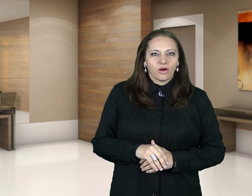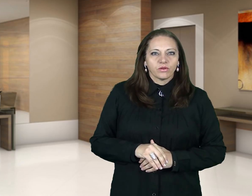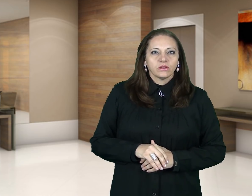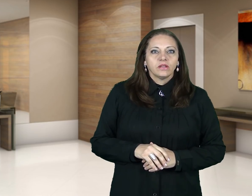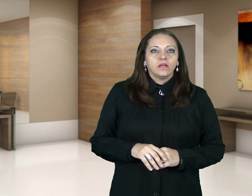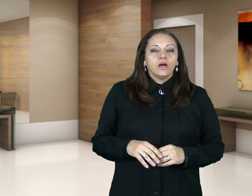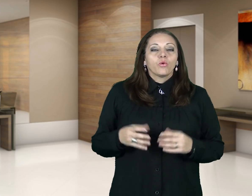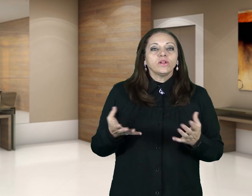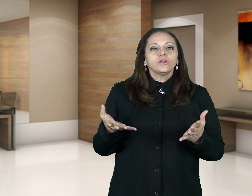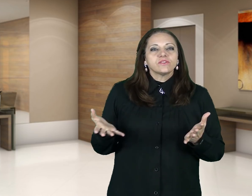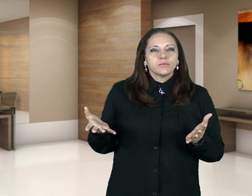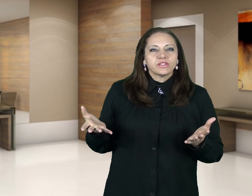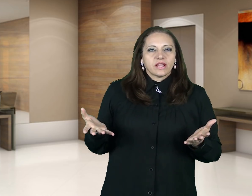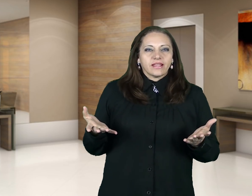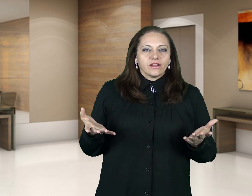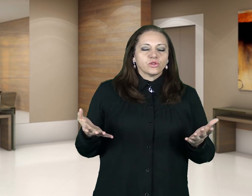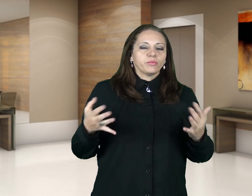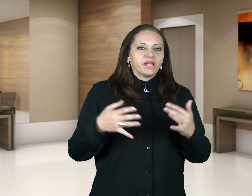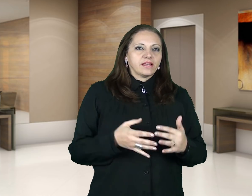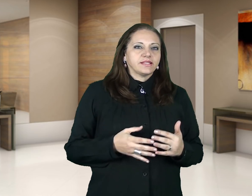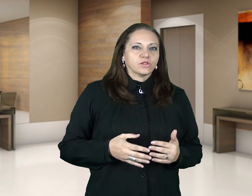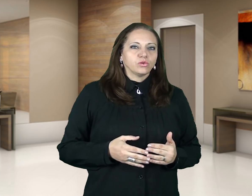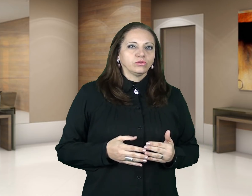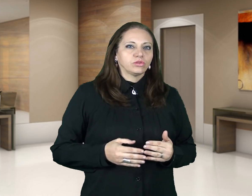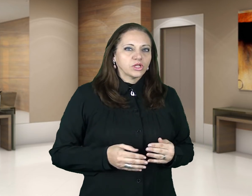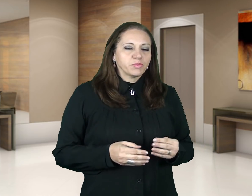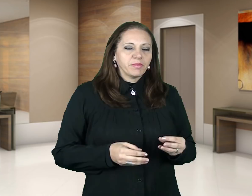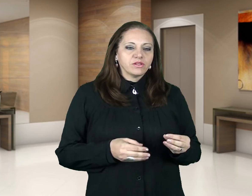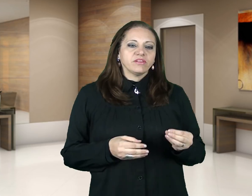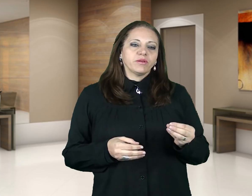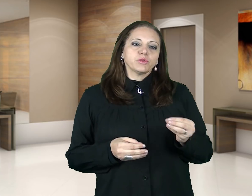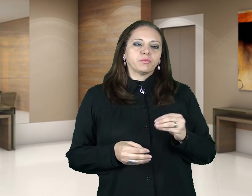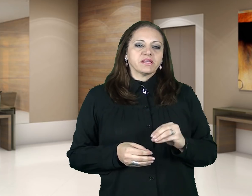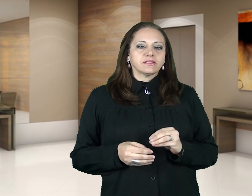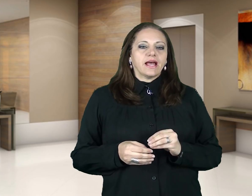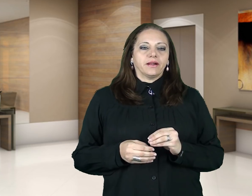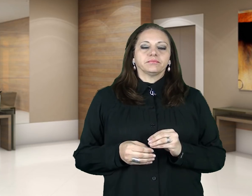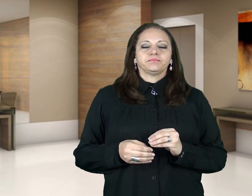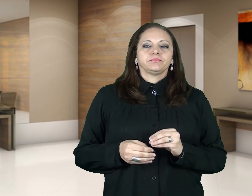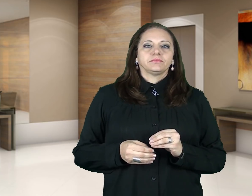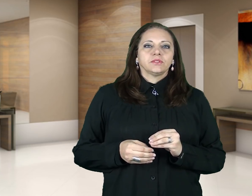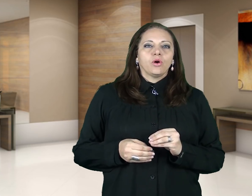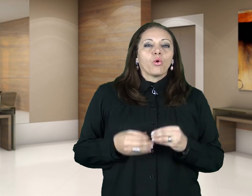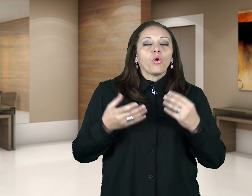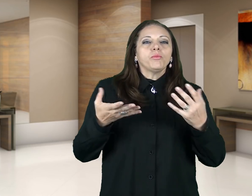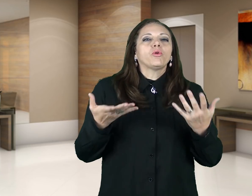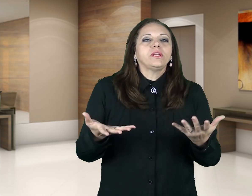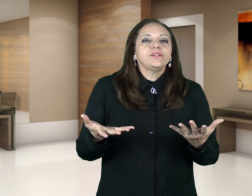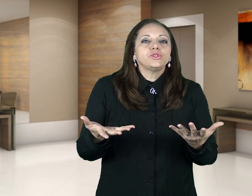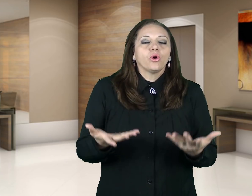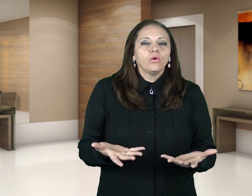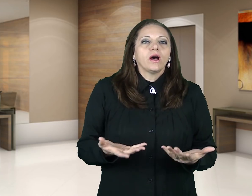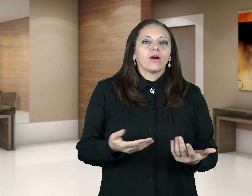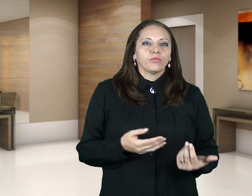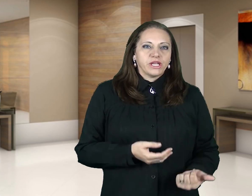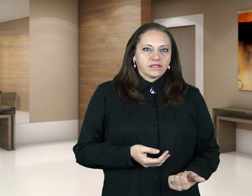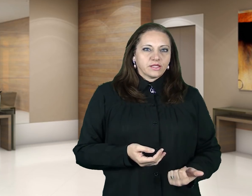universal? Quando nós vamos tratar sobre esse assunto, nós primeiro devemos pensar como iniciou a comunicação